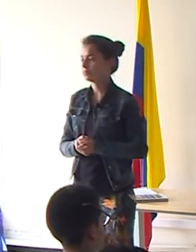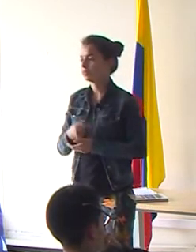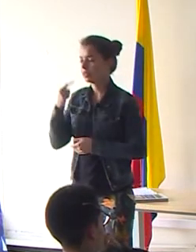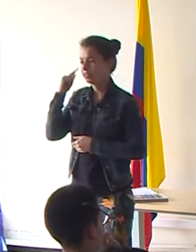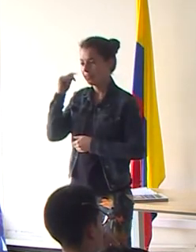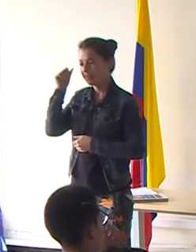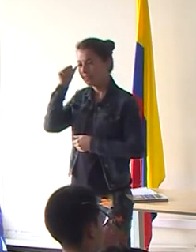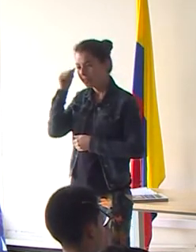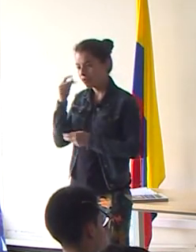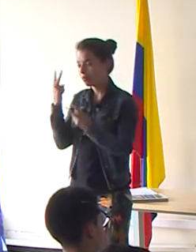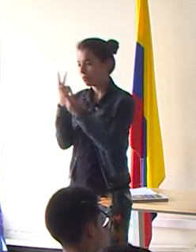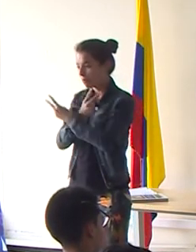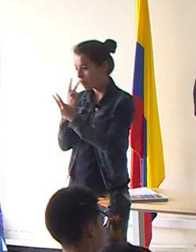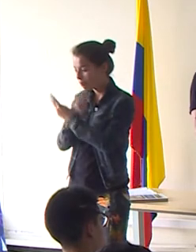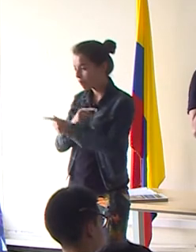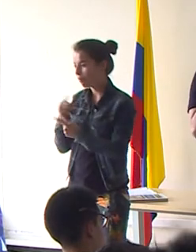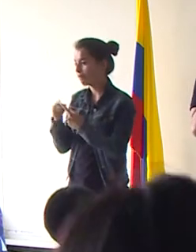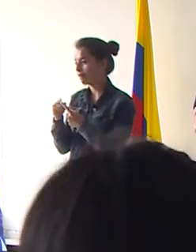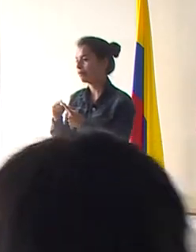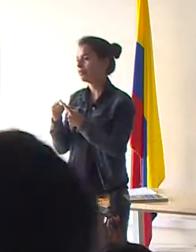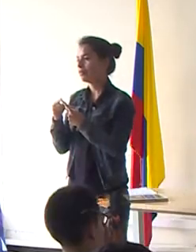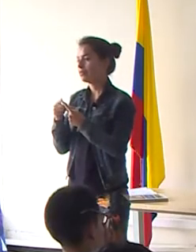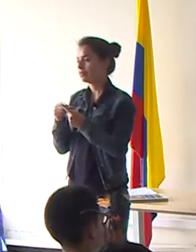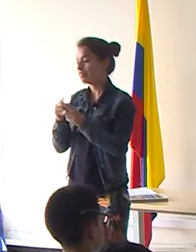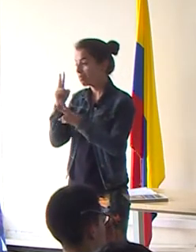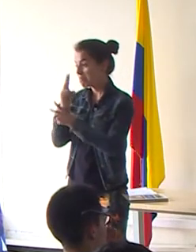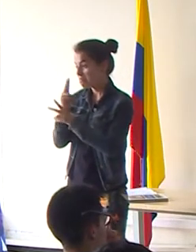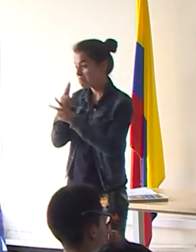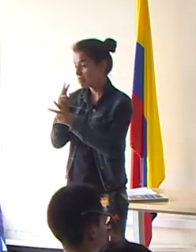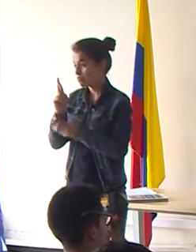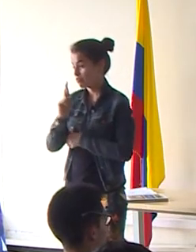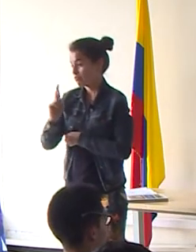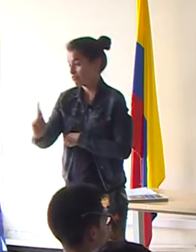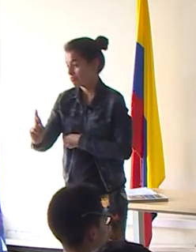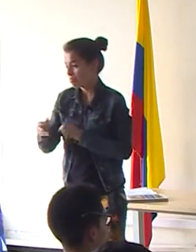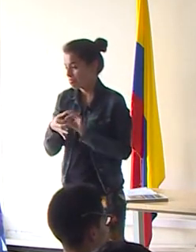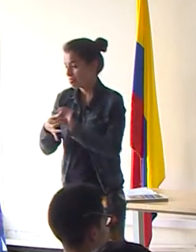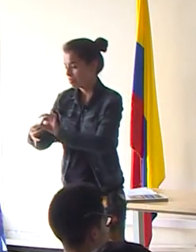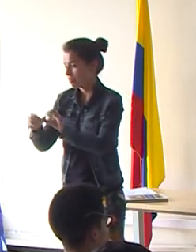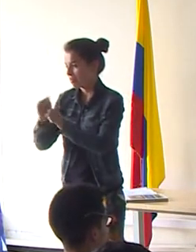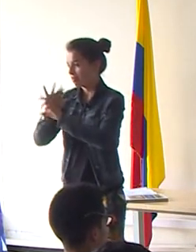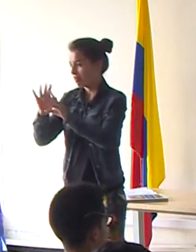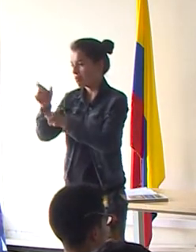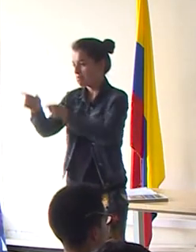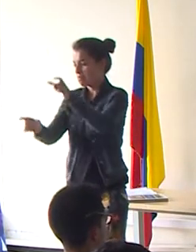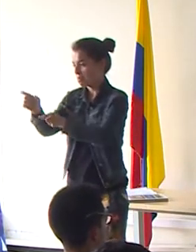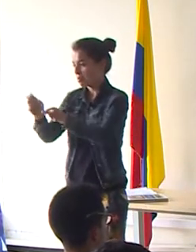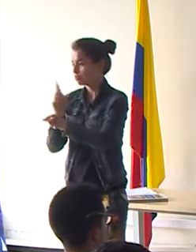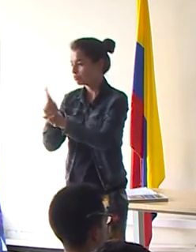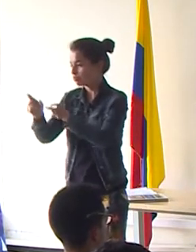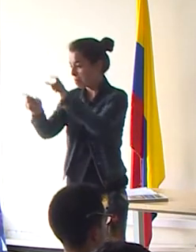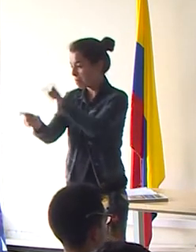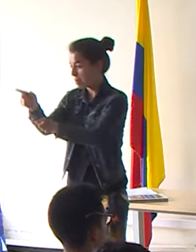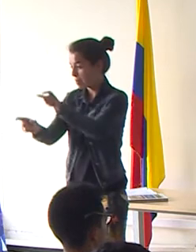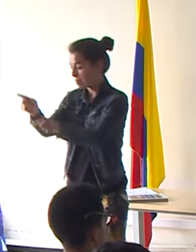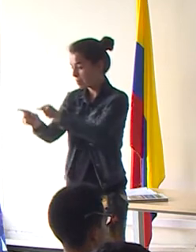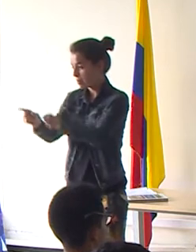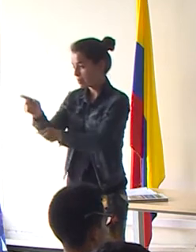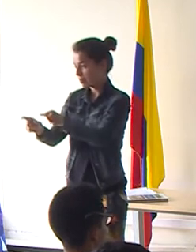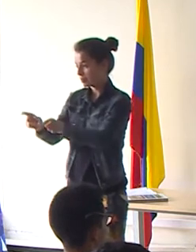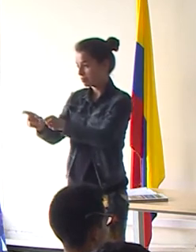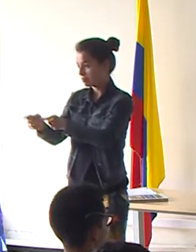la inseguridad como naturalizada pues en el sur pero tiene que ver con la densidad de la población tiene que ver con la densidad de los